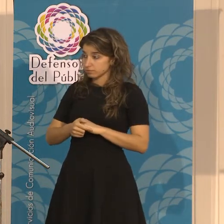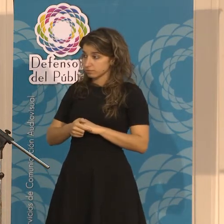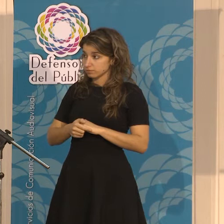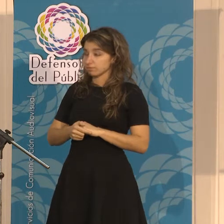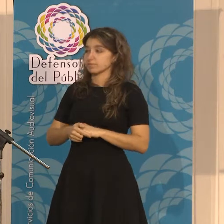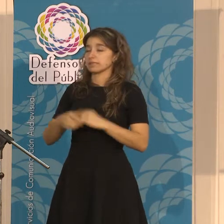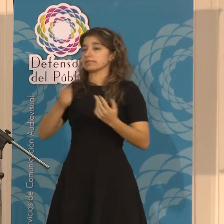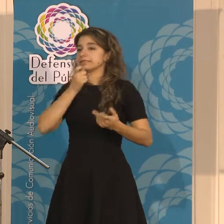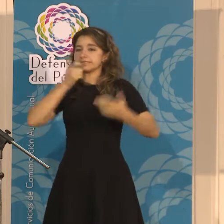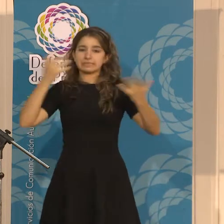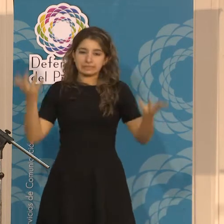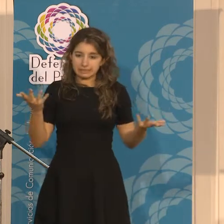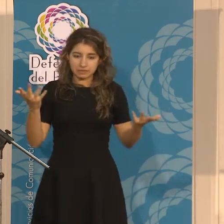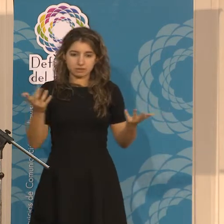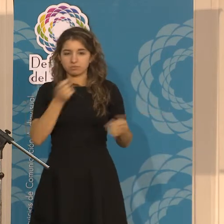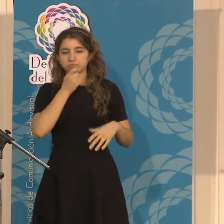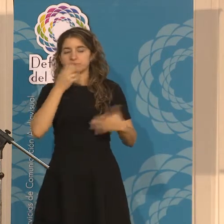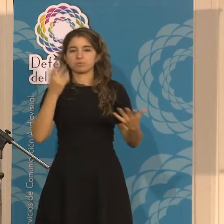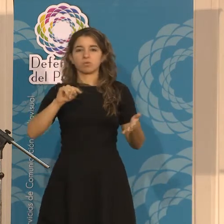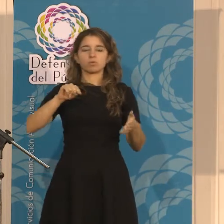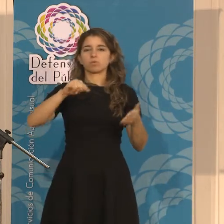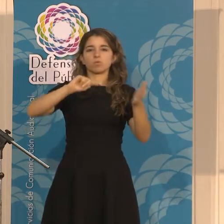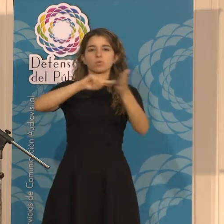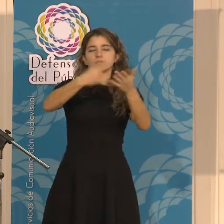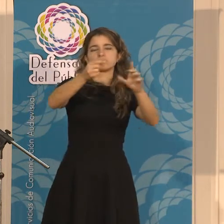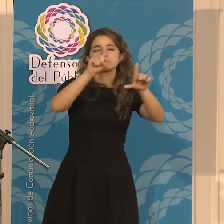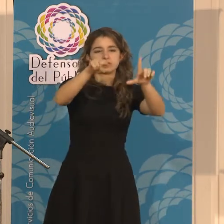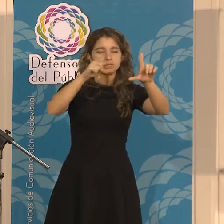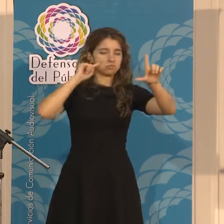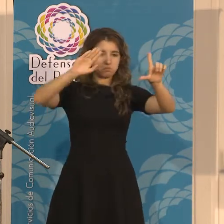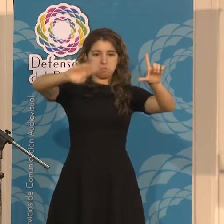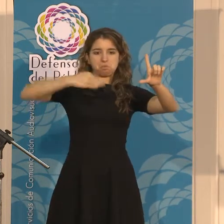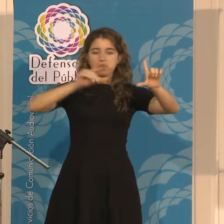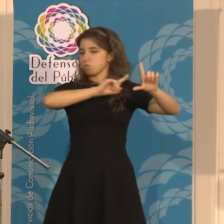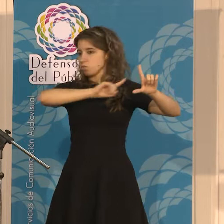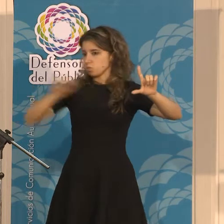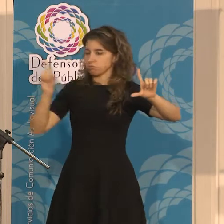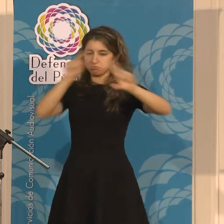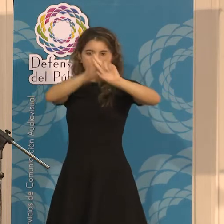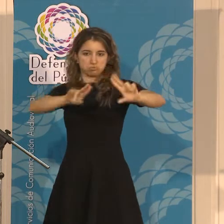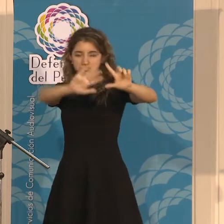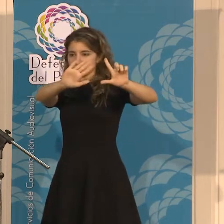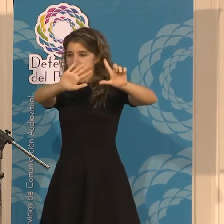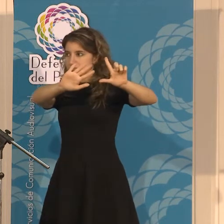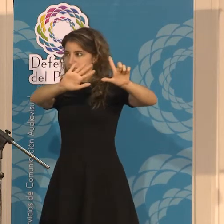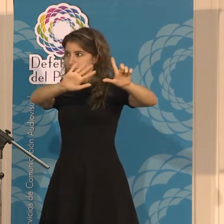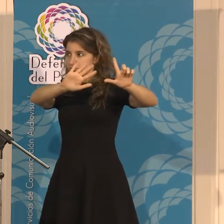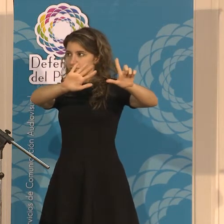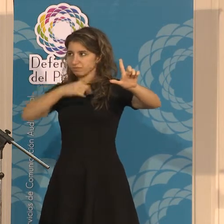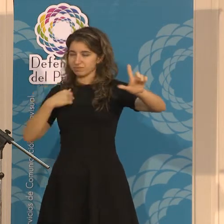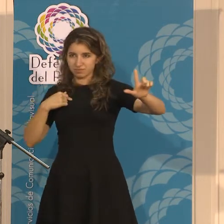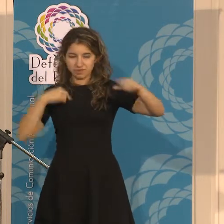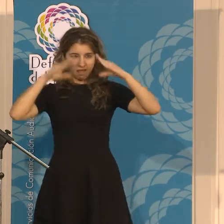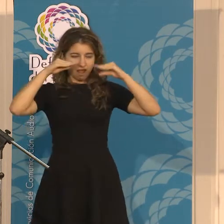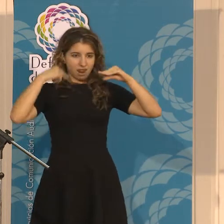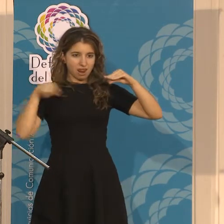mañana se resuelve que en ningún medio buenos aires- se puede escuchar en nuestras regiones y durante la medianoche no poder escuchar más